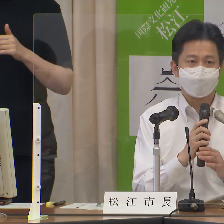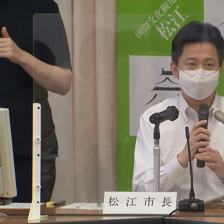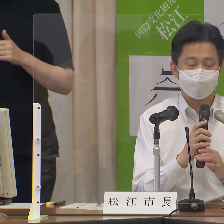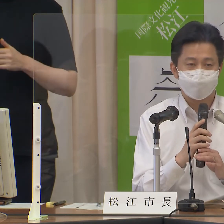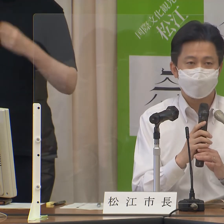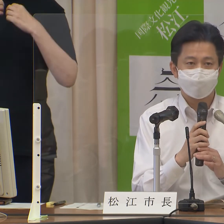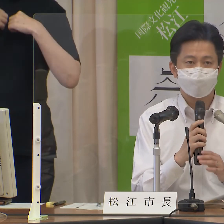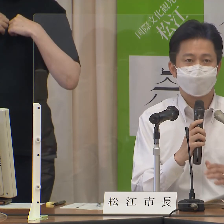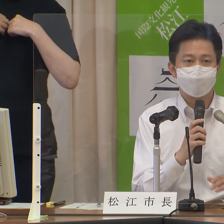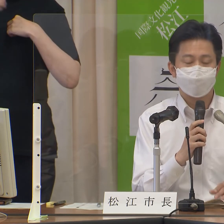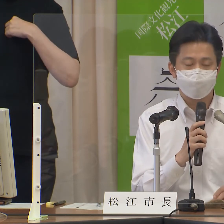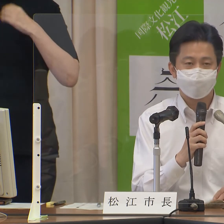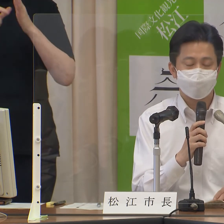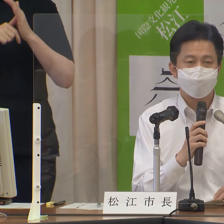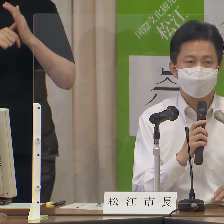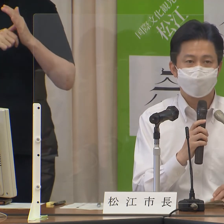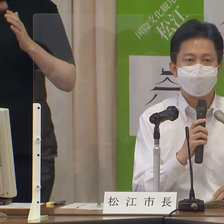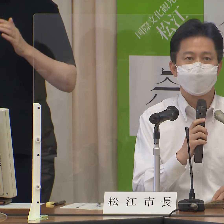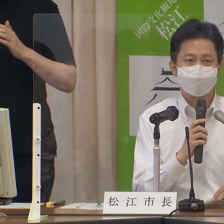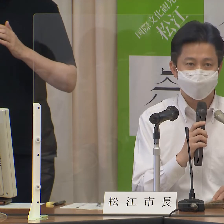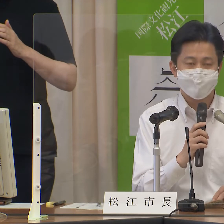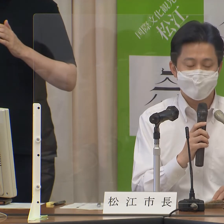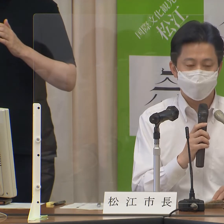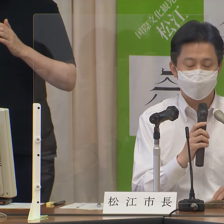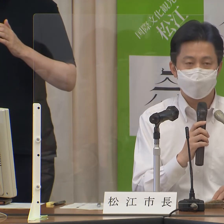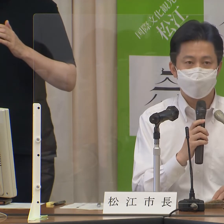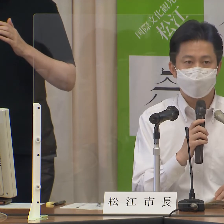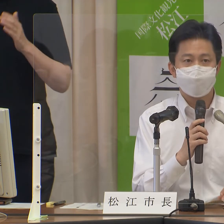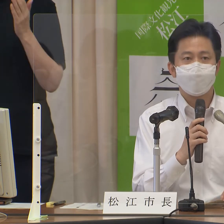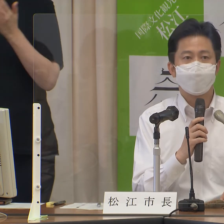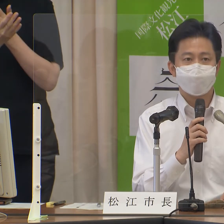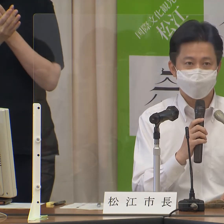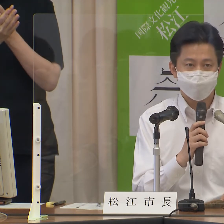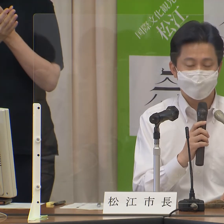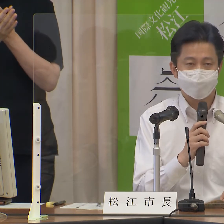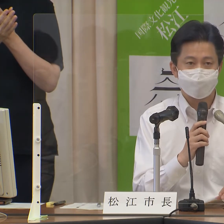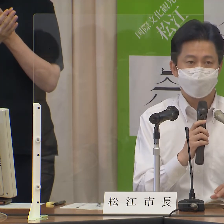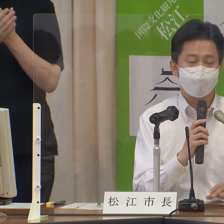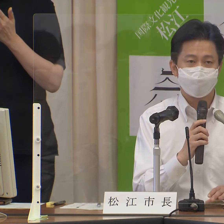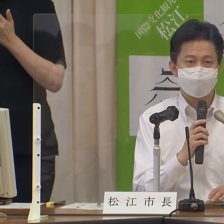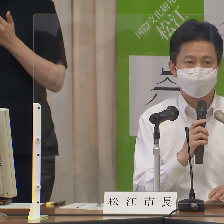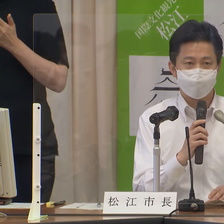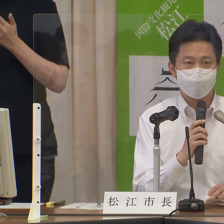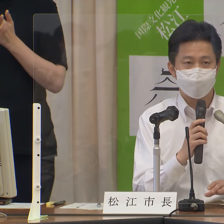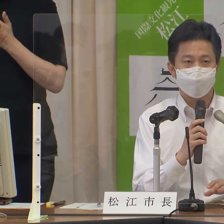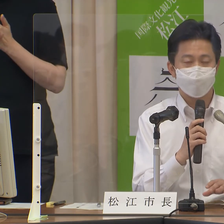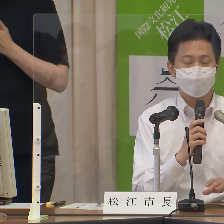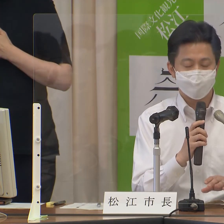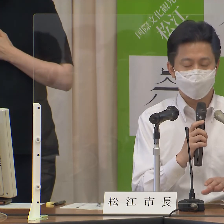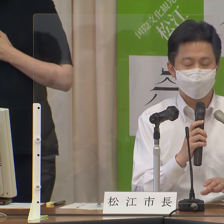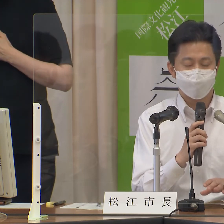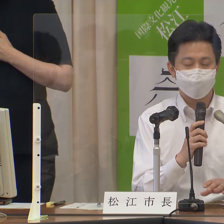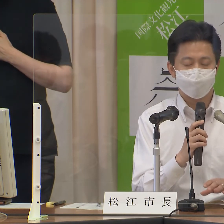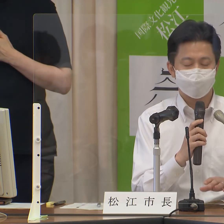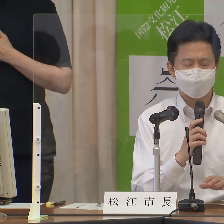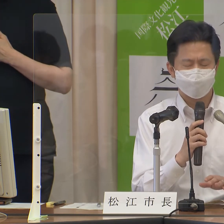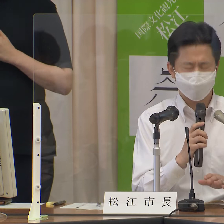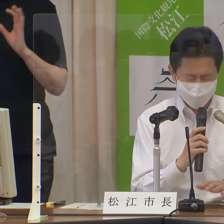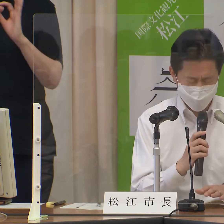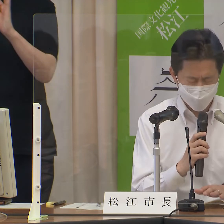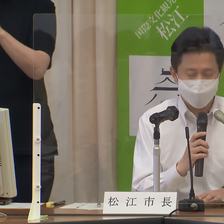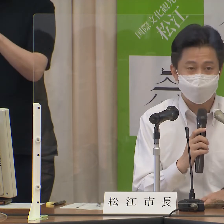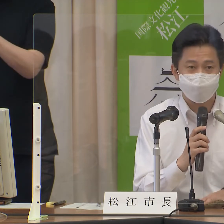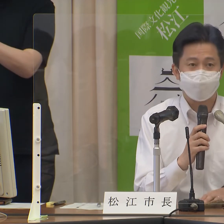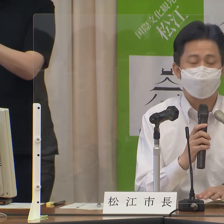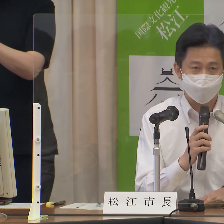化しやすいというふうなデータもあるというふうに聞いておりますので、今後も継続的に感染防止対策をこう、まあ、